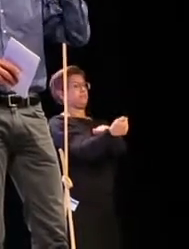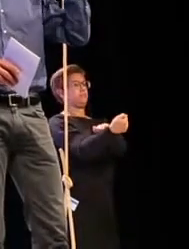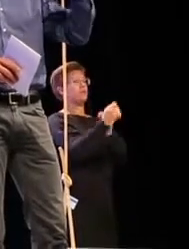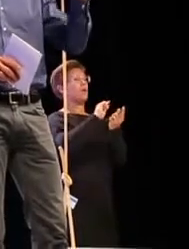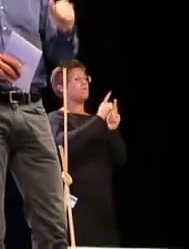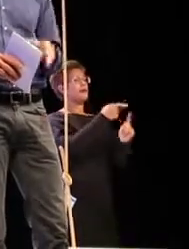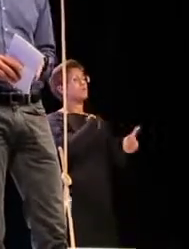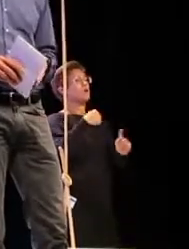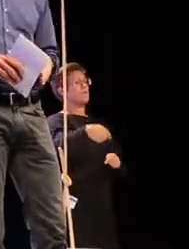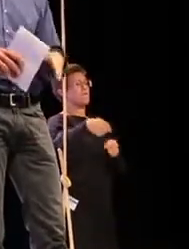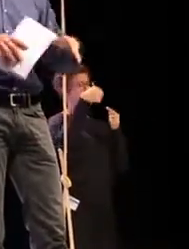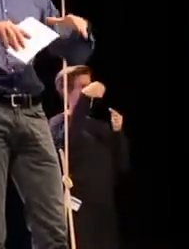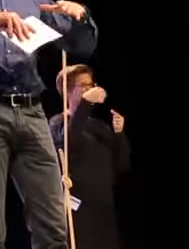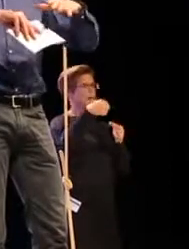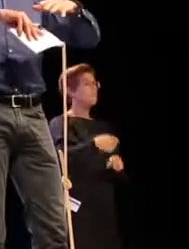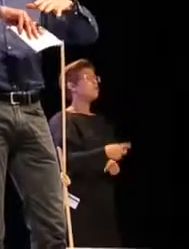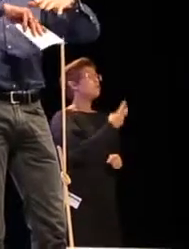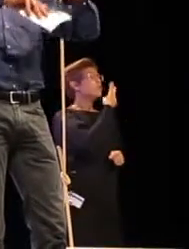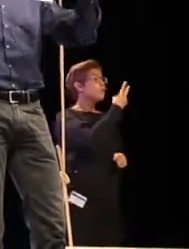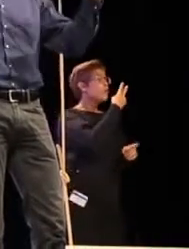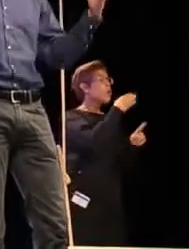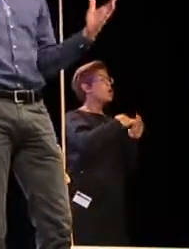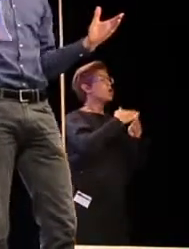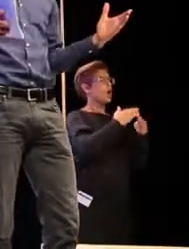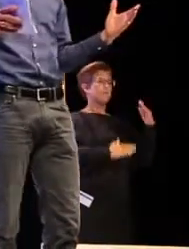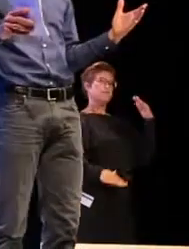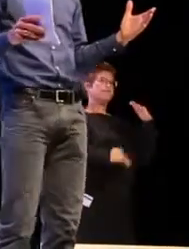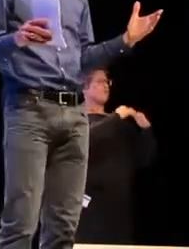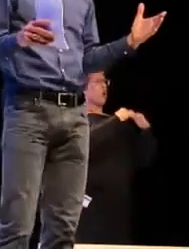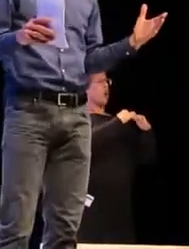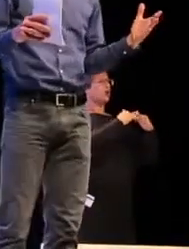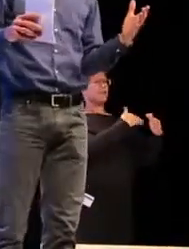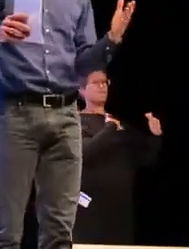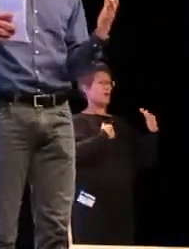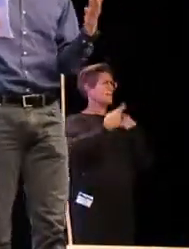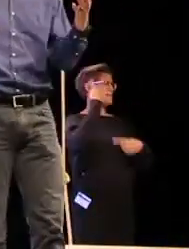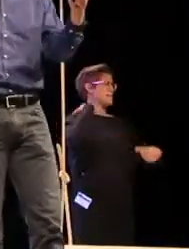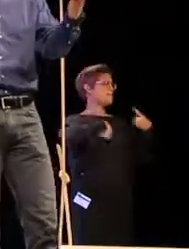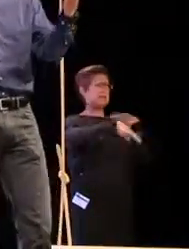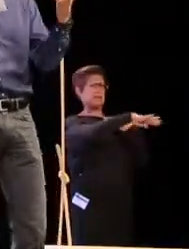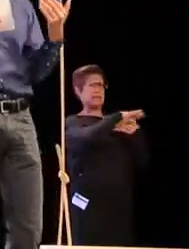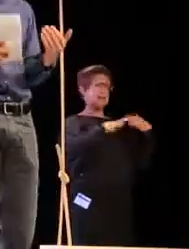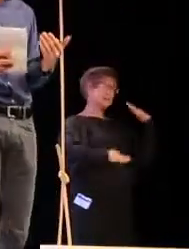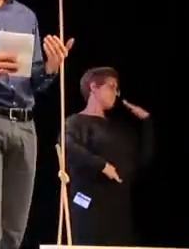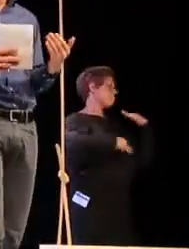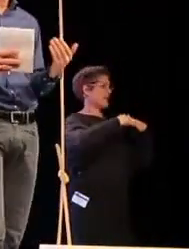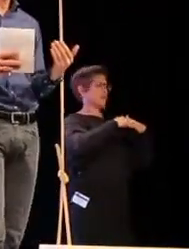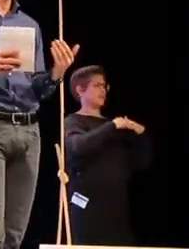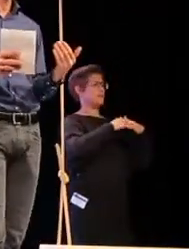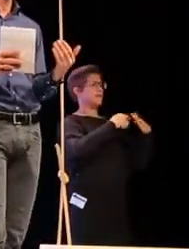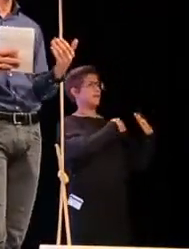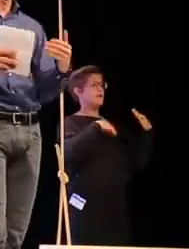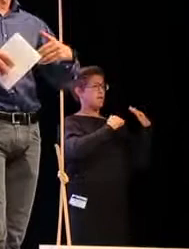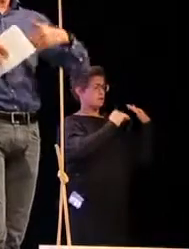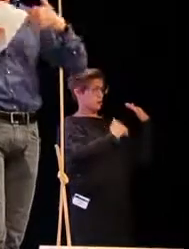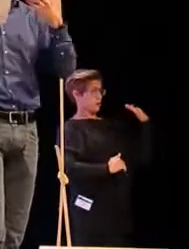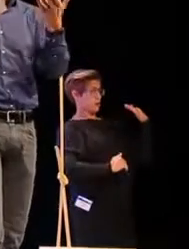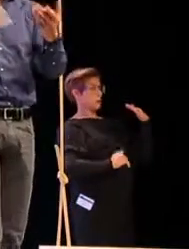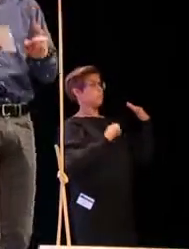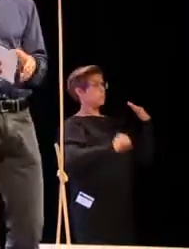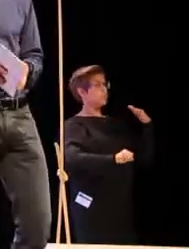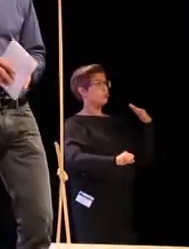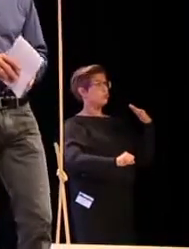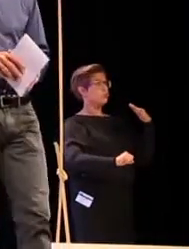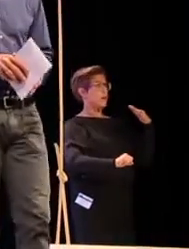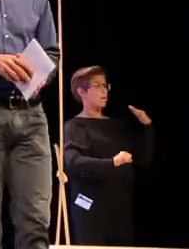högsta taket. Det är liksom själva smärtgränsen för planeten. Vi måste hålla oss så långt ifrån 2 grader som vi någonsin kan. För